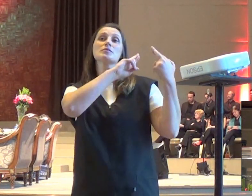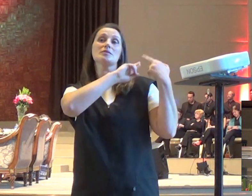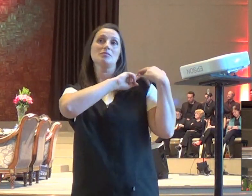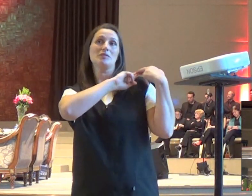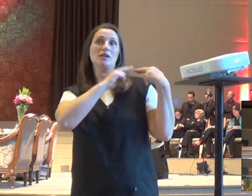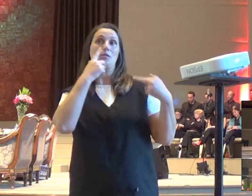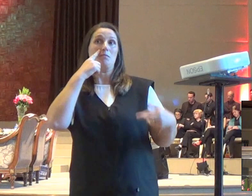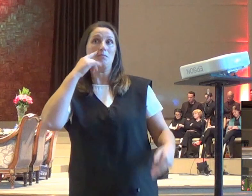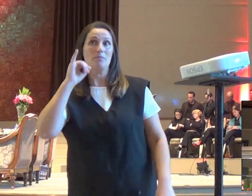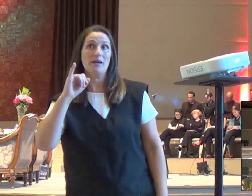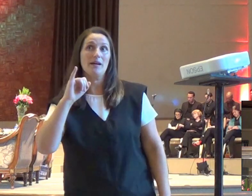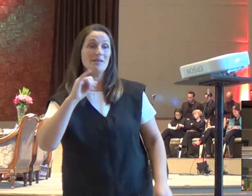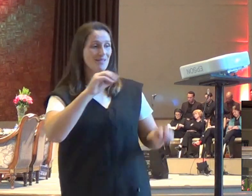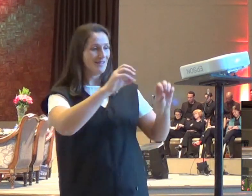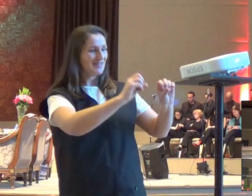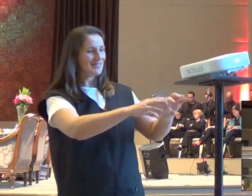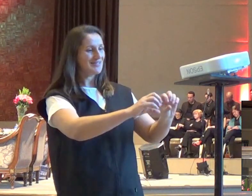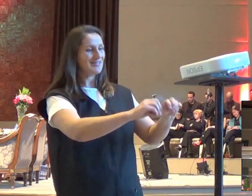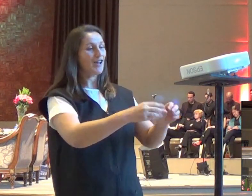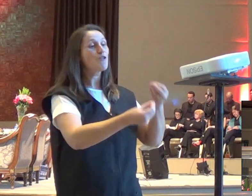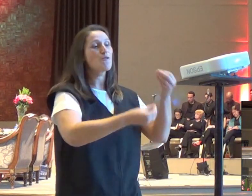ensinar a viver.